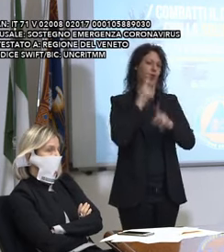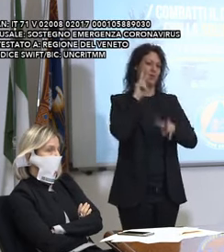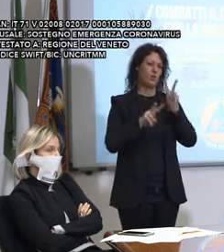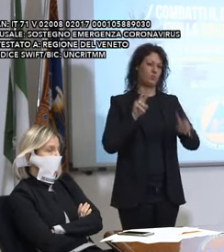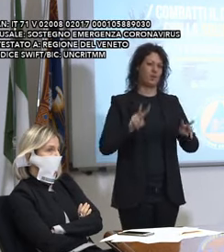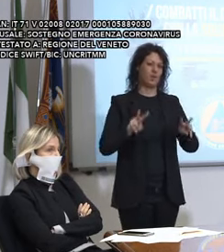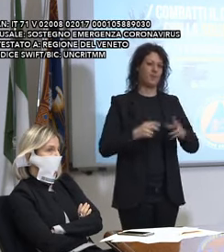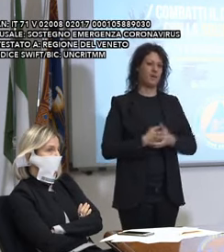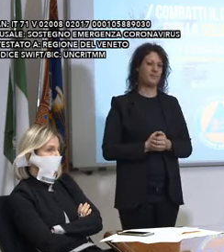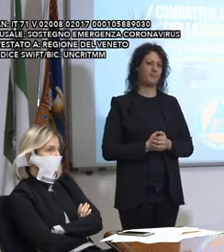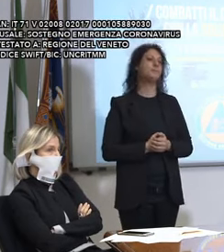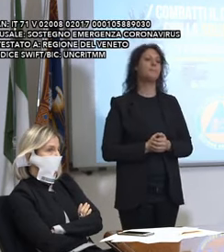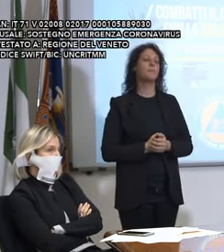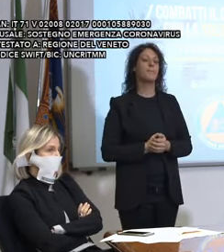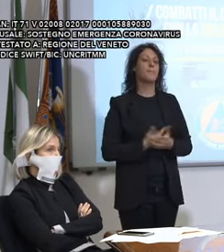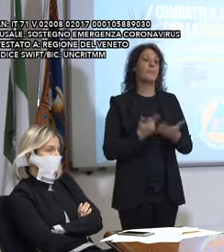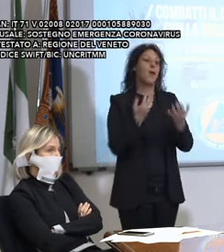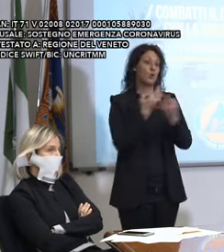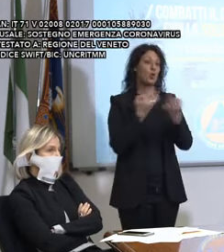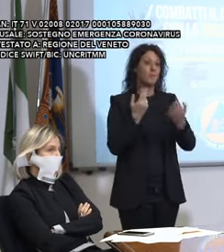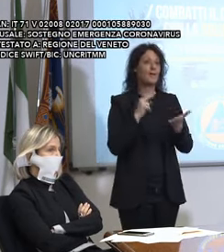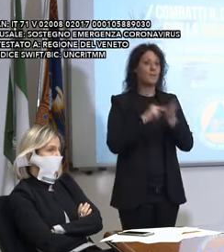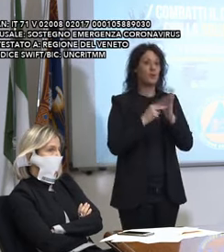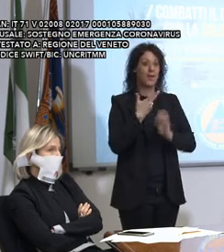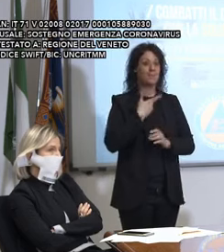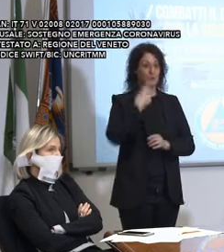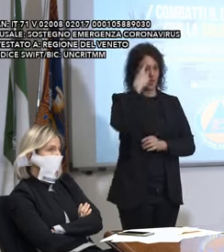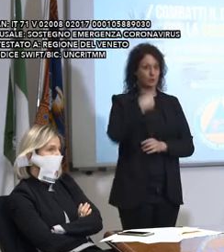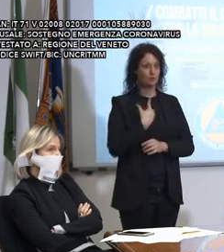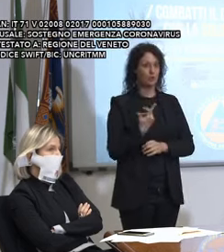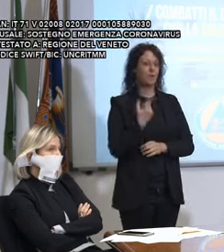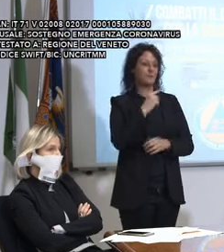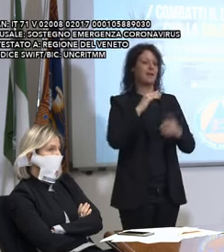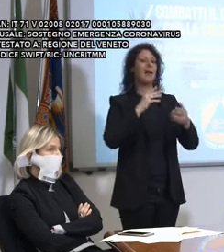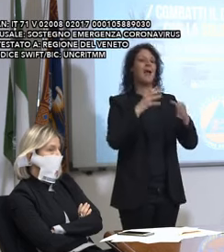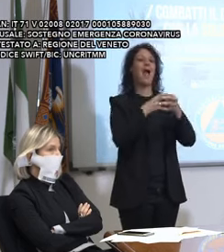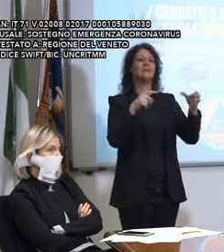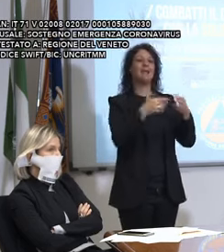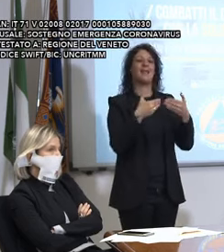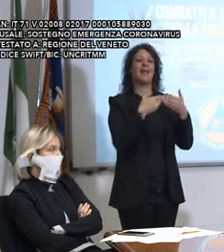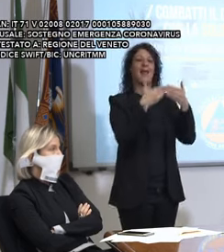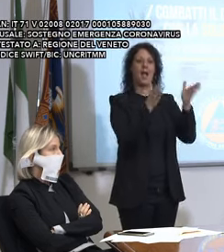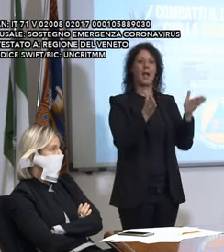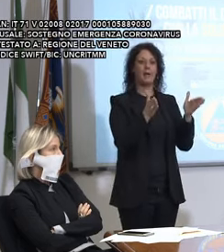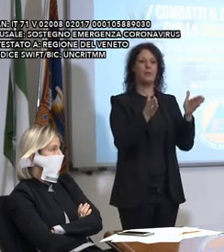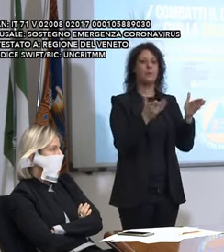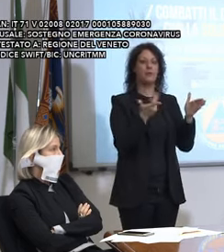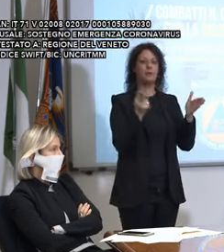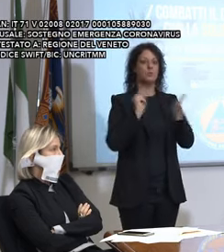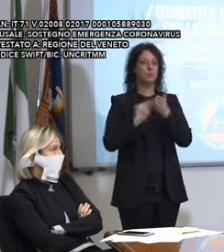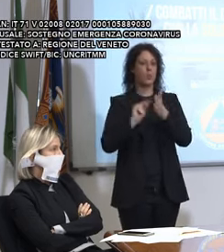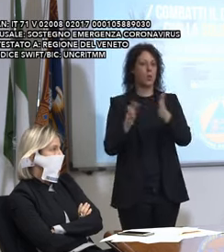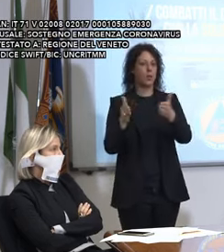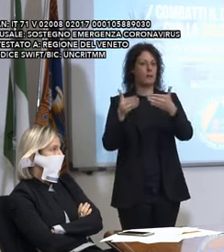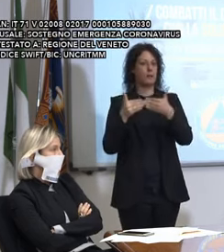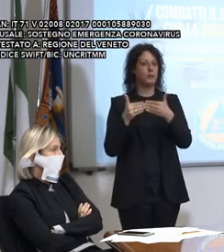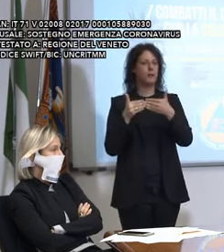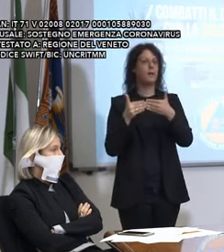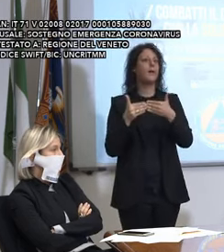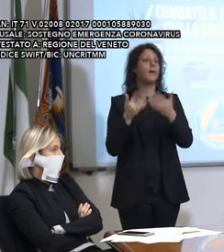che c'è un problema sociale, perché se riapri le aziende e non hai modo di dar copertura e aiuto alle famiglie, i bimbi